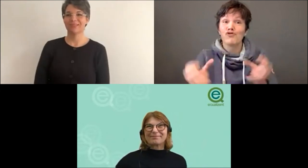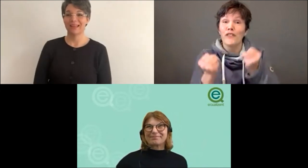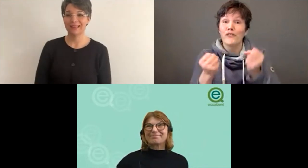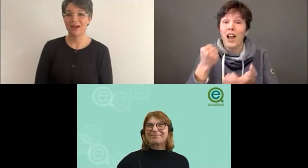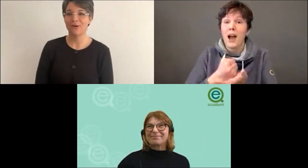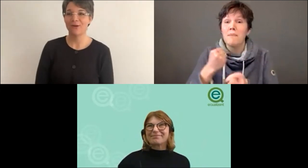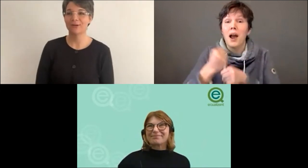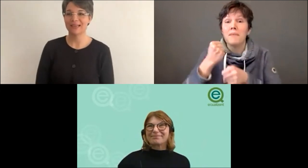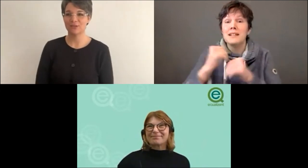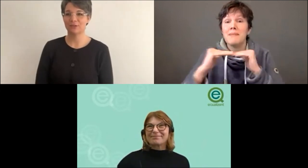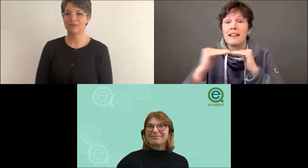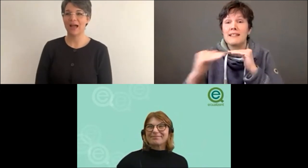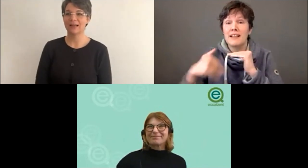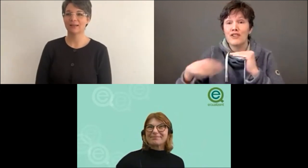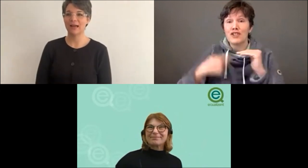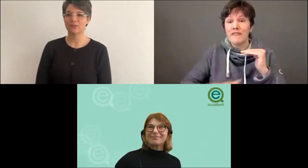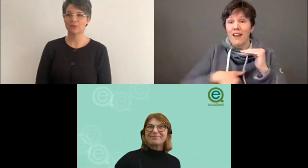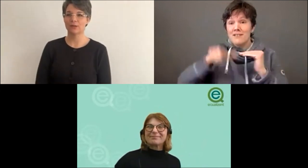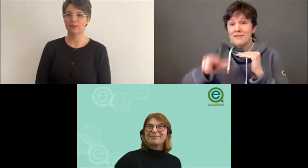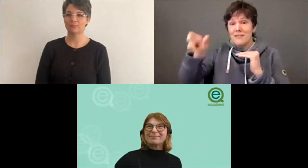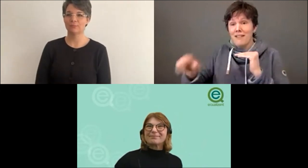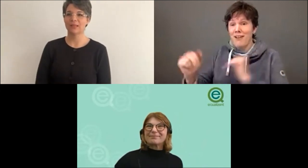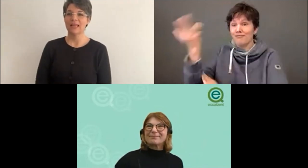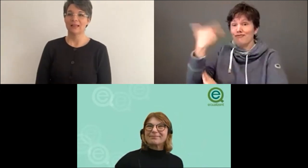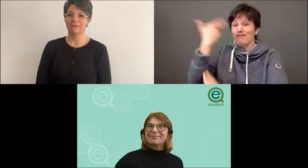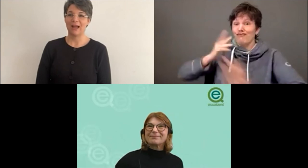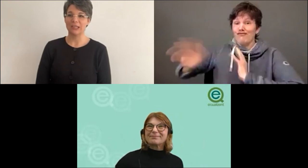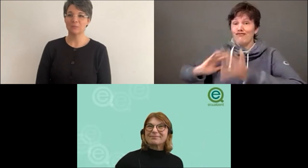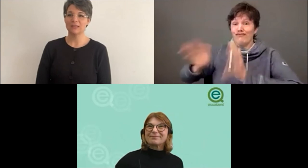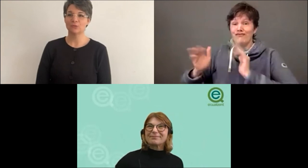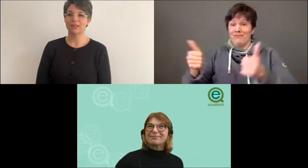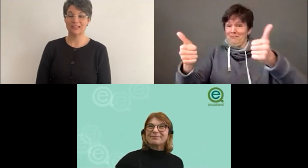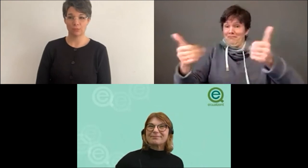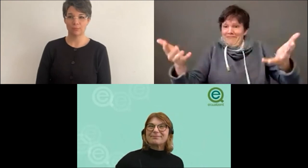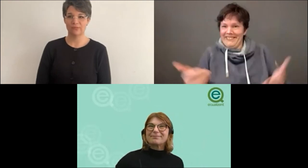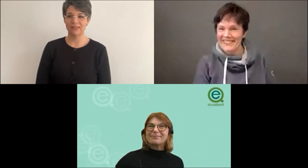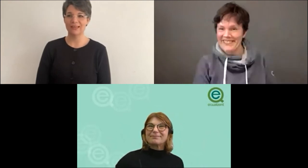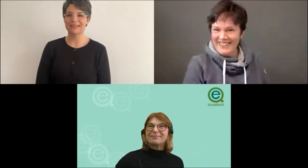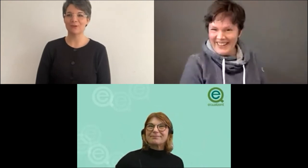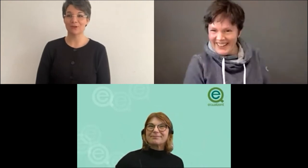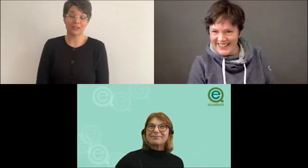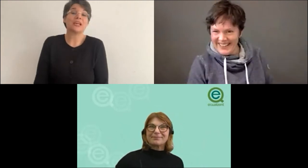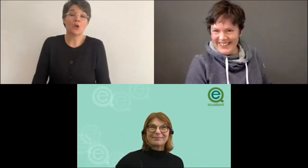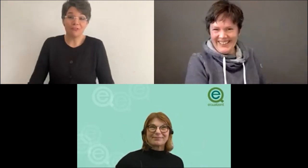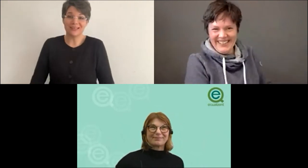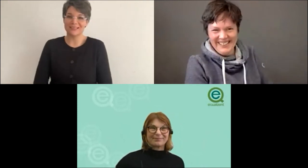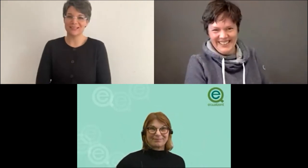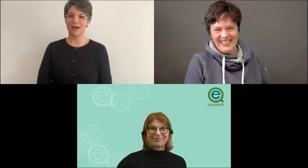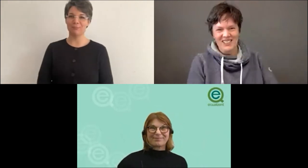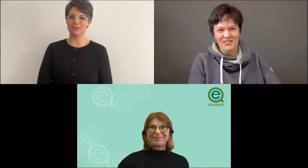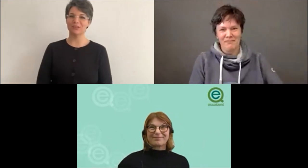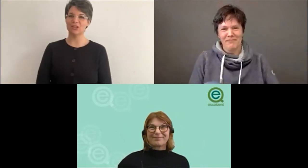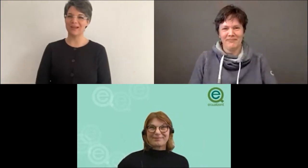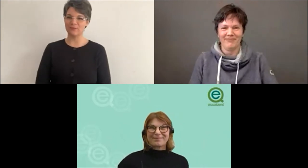Soweit. Genau, und das ist so die Frage, ne? Also dann frage ich mich natürlich, finde ich auch wirklich, oder ich hoffe, dass